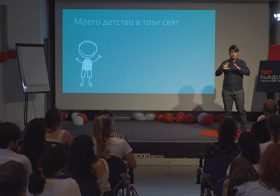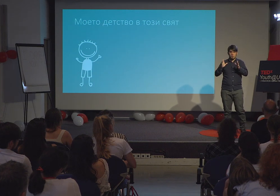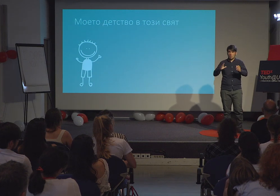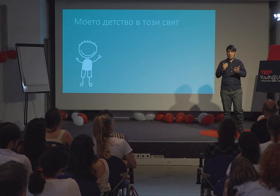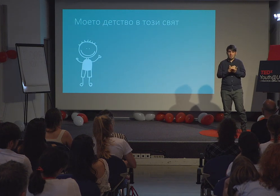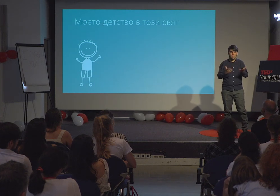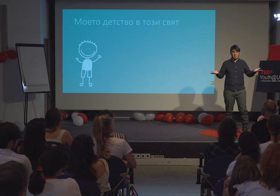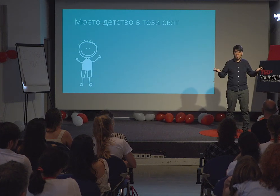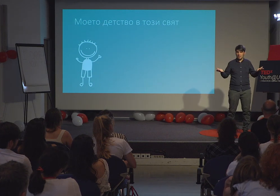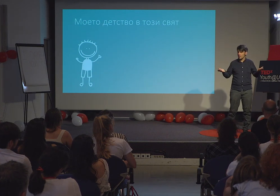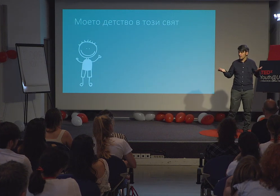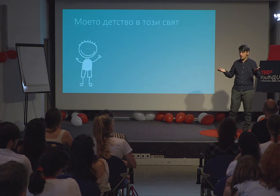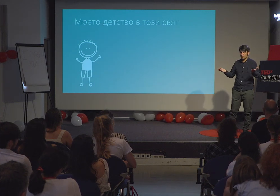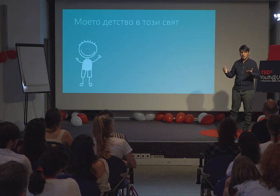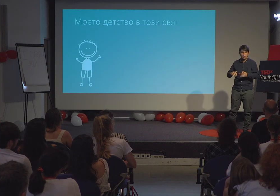Ако съм щастлив, значи всичко е наред.